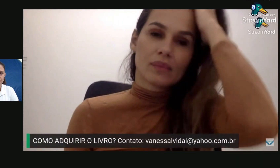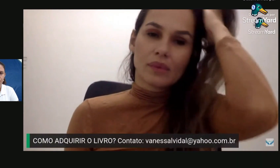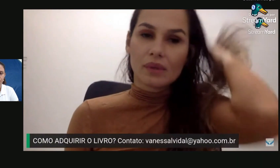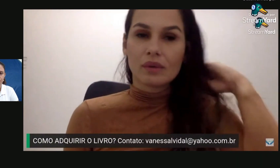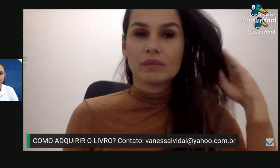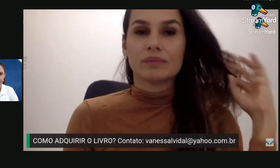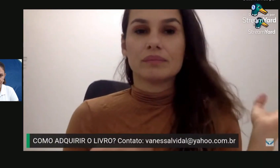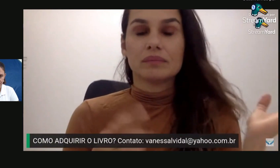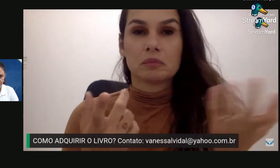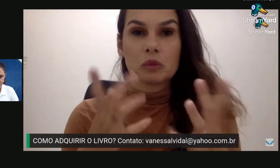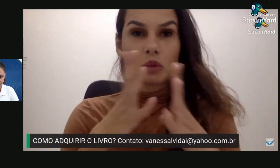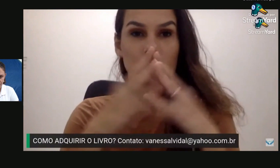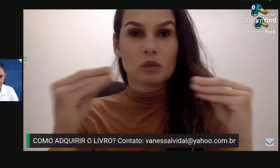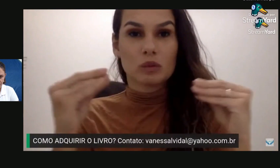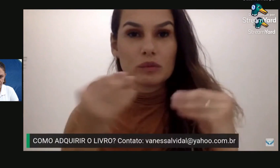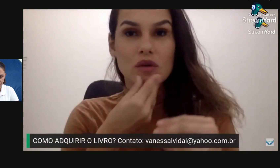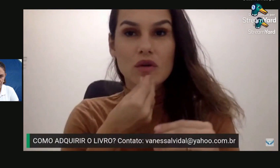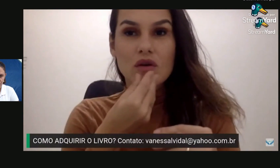certo?